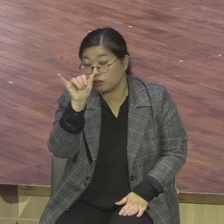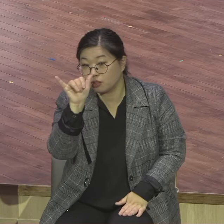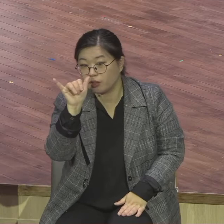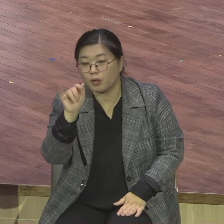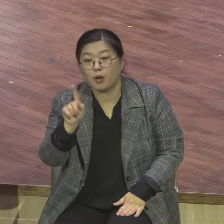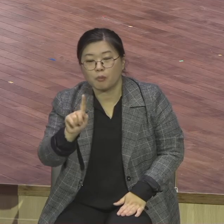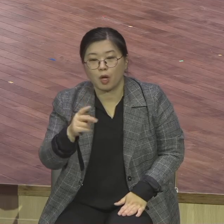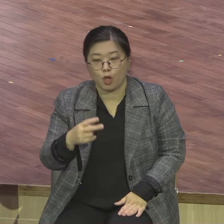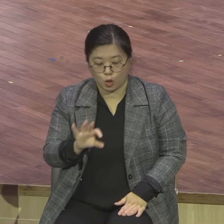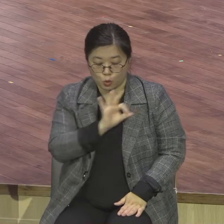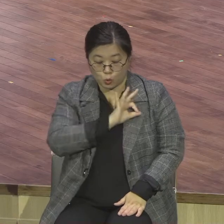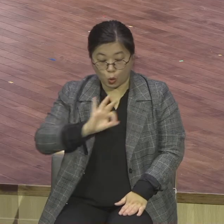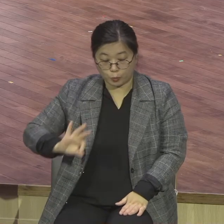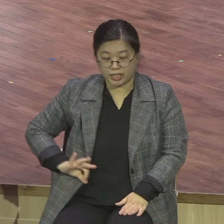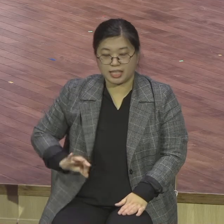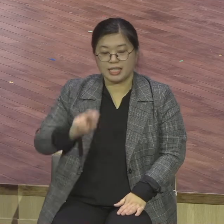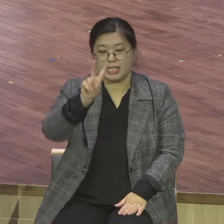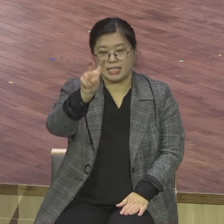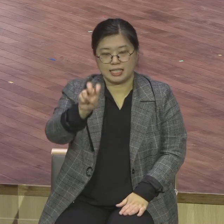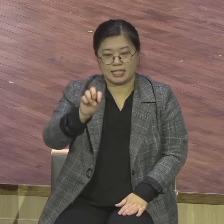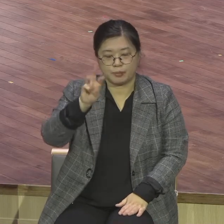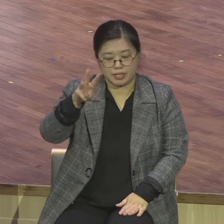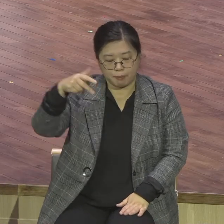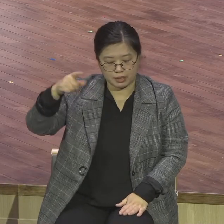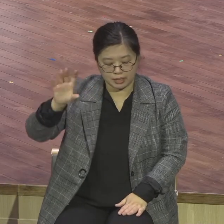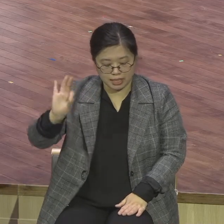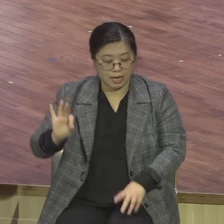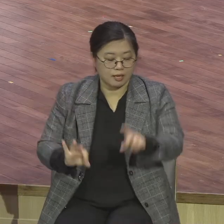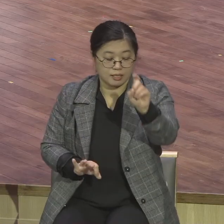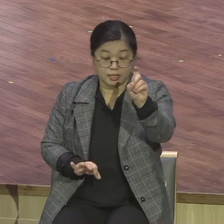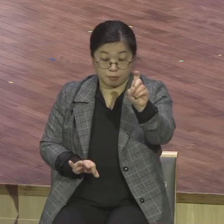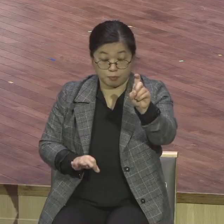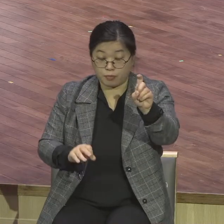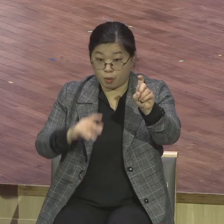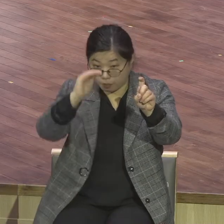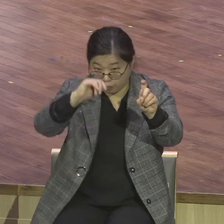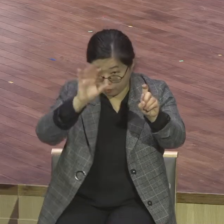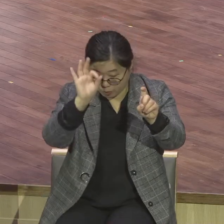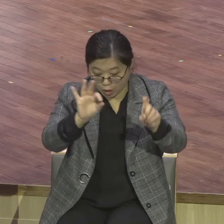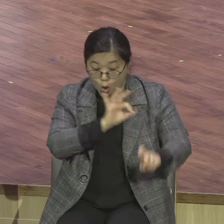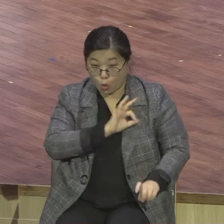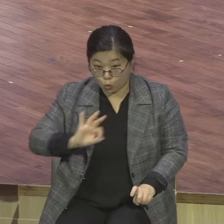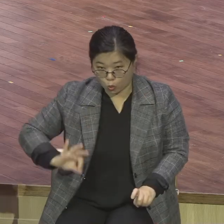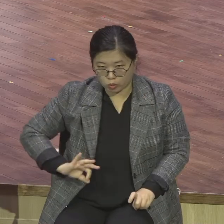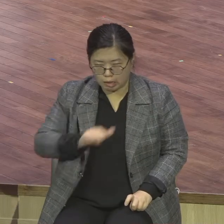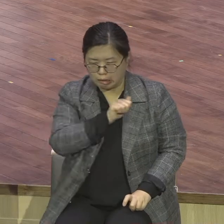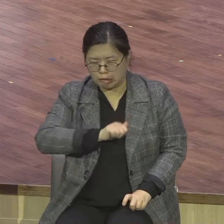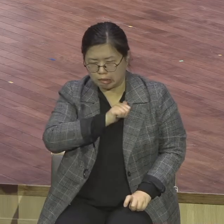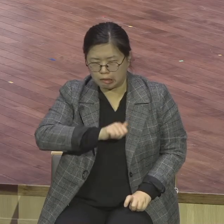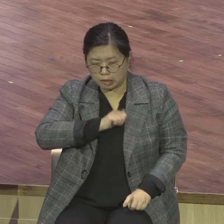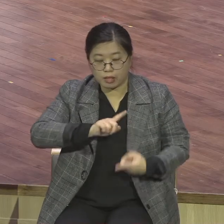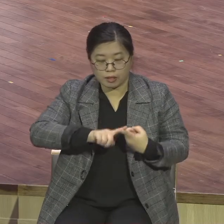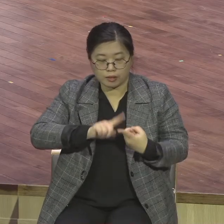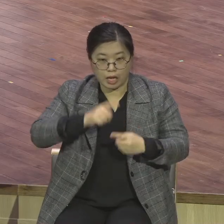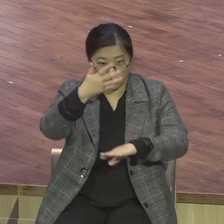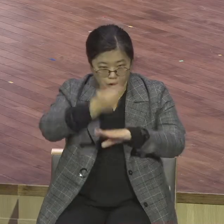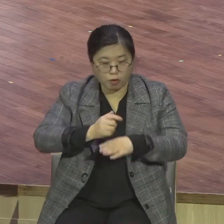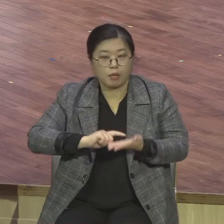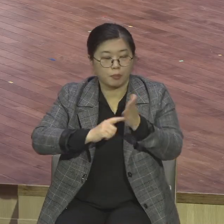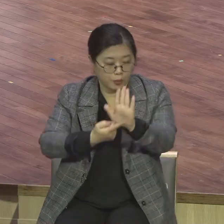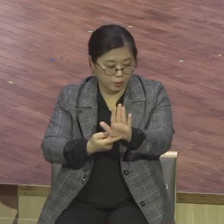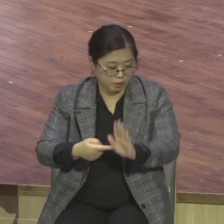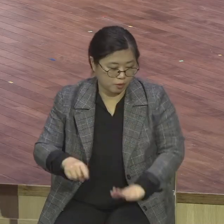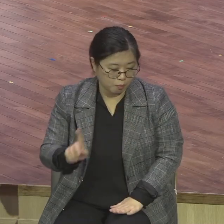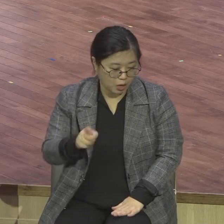욥기 23장 10절에 이렇게 믿음의 시련을 통해서 나타나는 결과를 표현했습니다. 내가